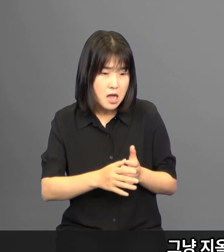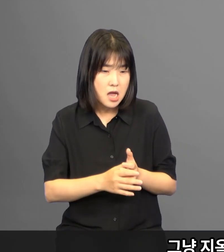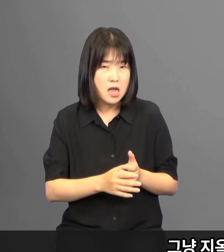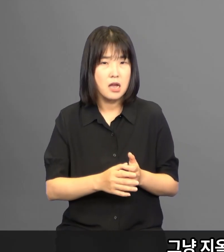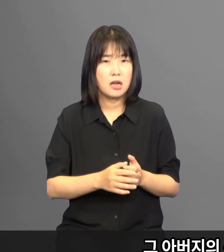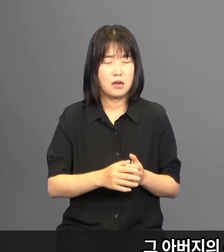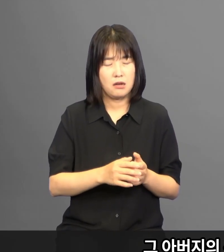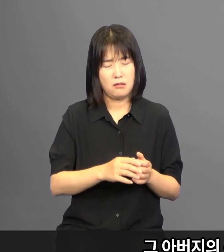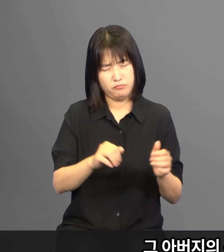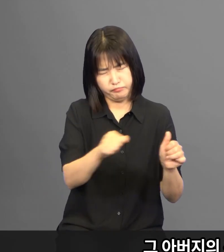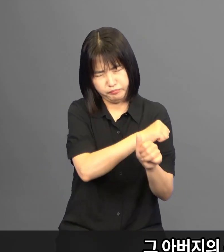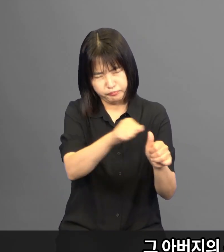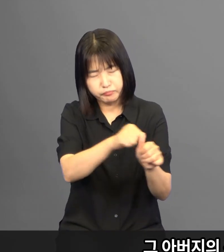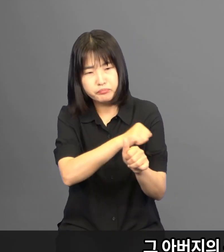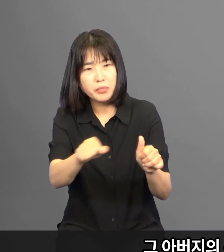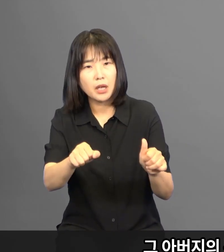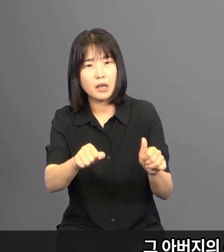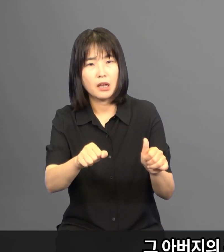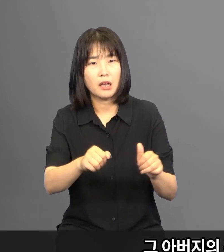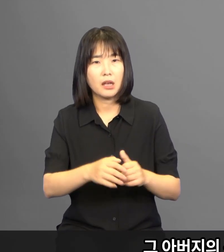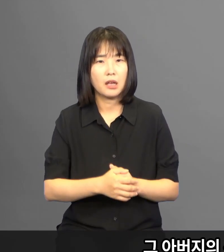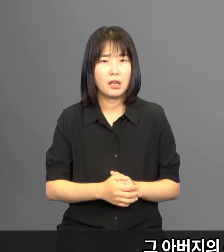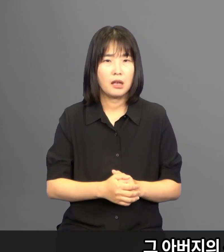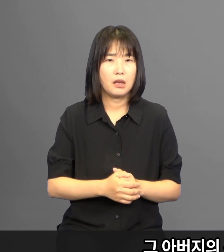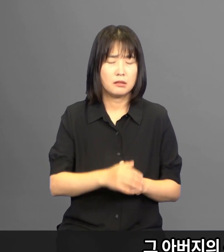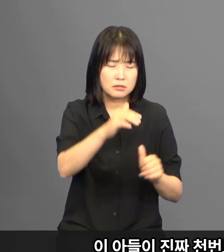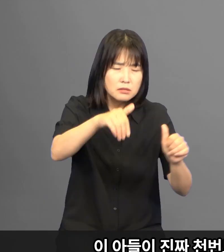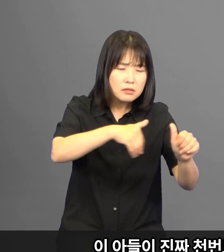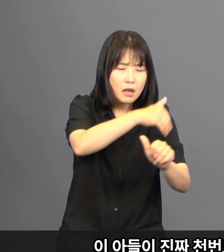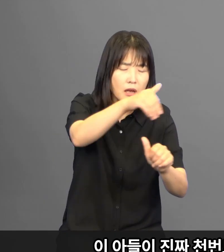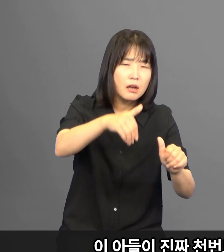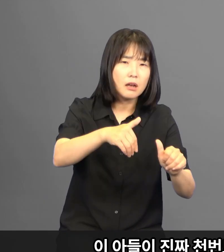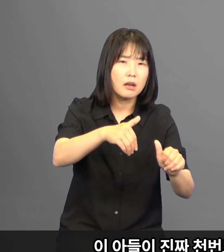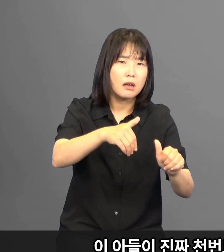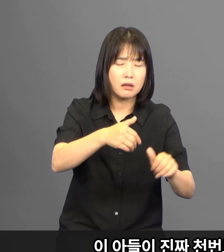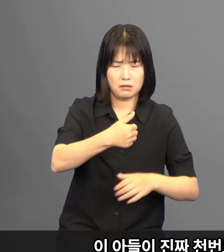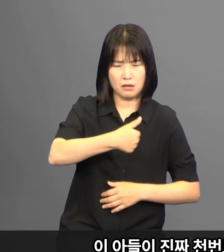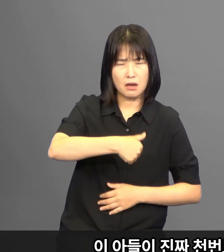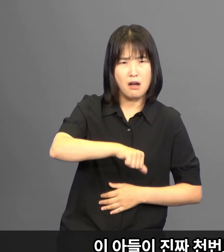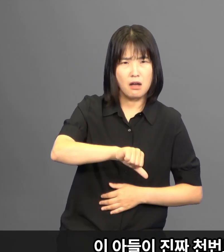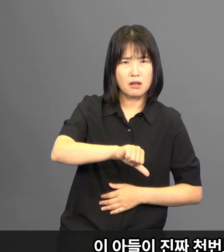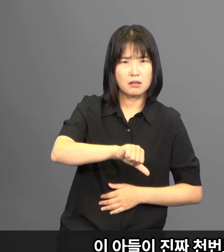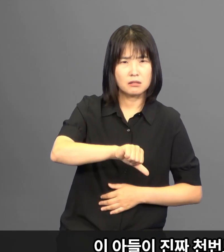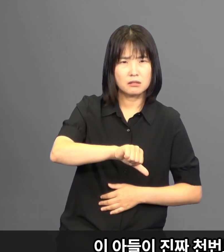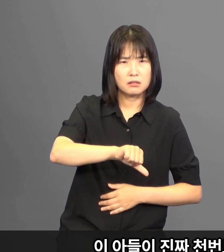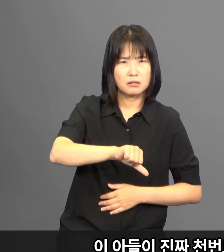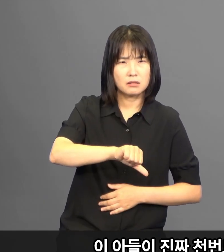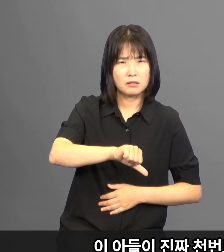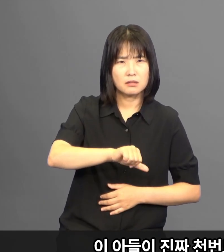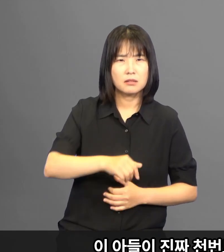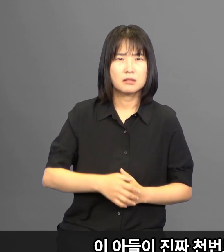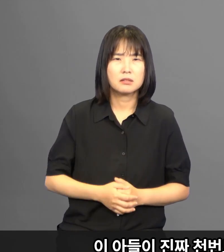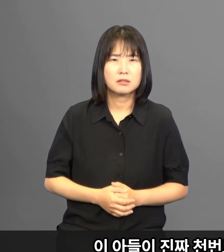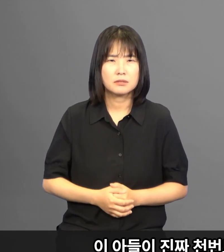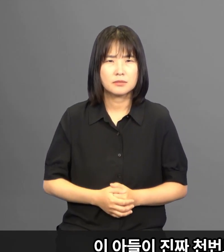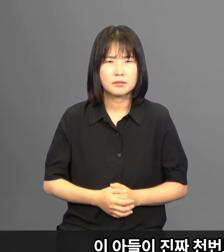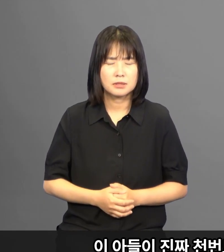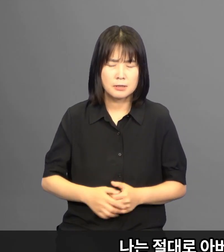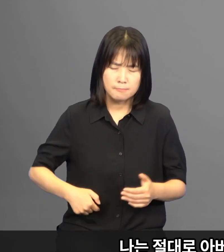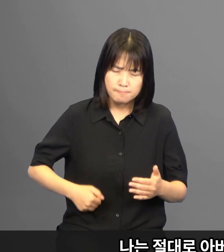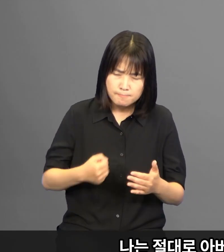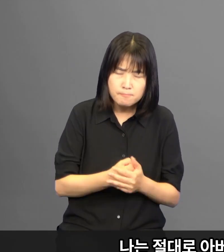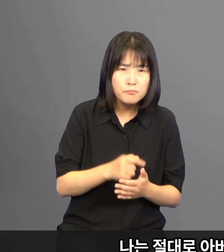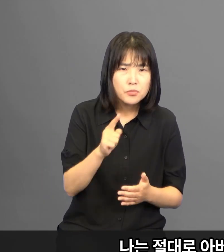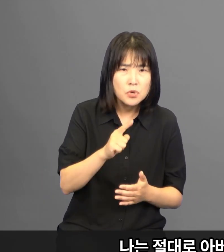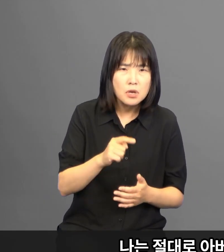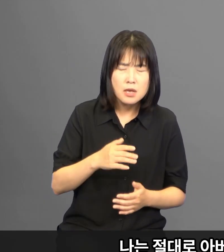거예요. 그 아버지의 폭언과 폭력 속에서 이 아들이 진짜 1000번도 넘게 이런 다짐을 했대요.